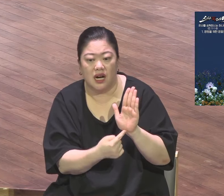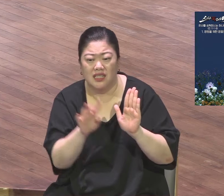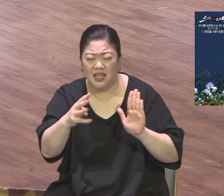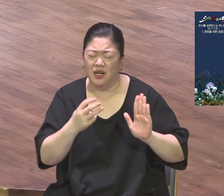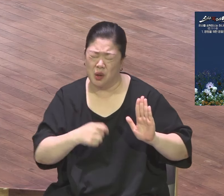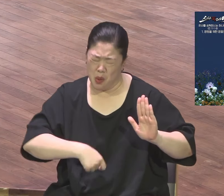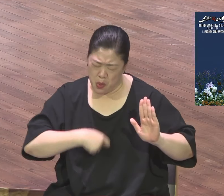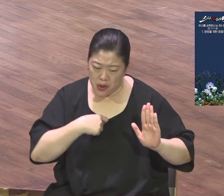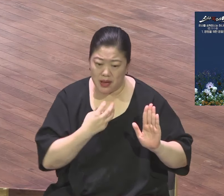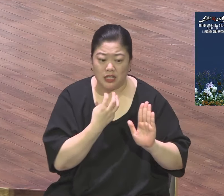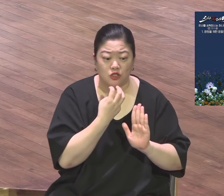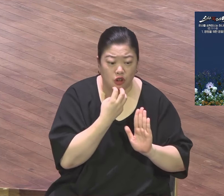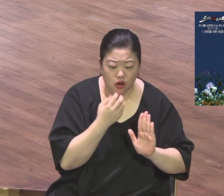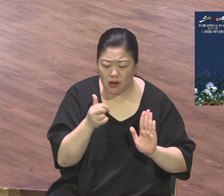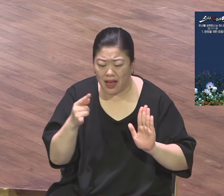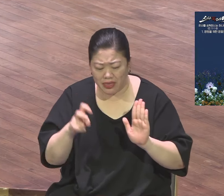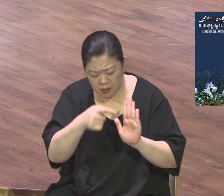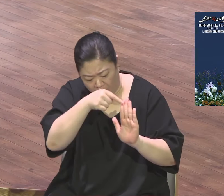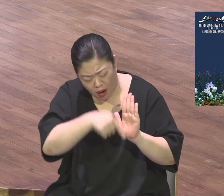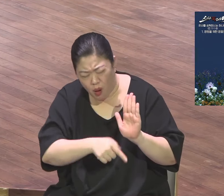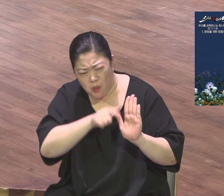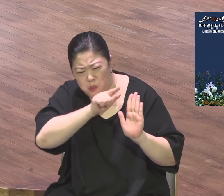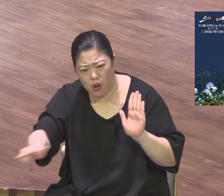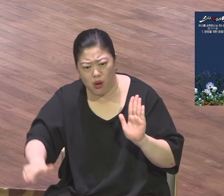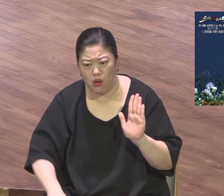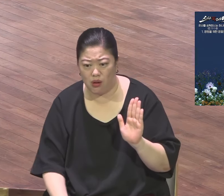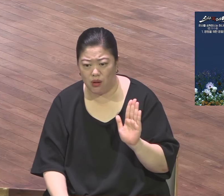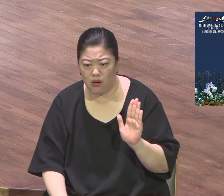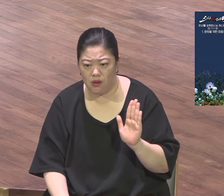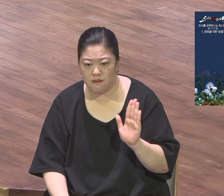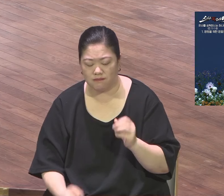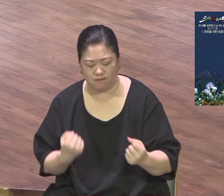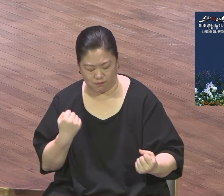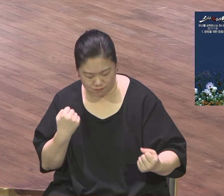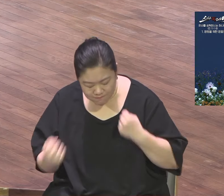지구상에 권력전도팀 우리에게밖에 없어요.